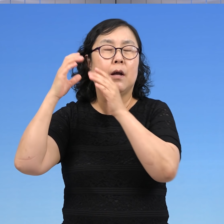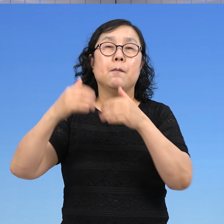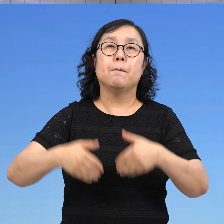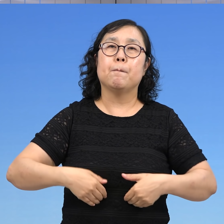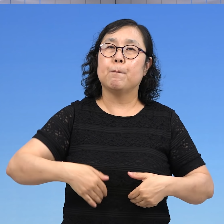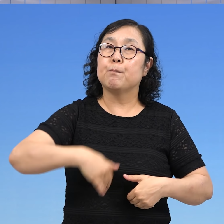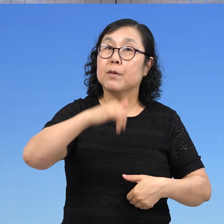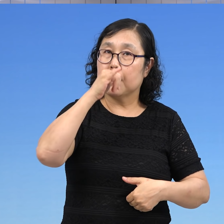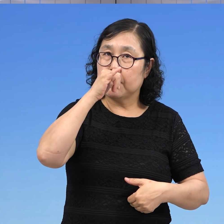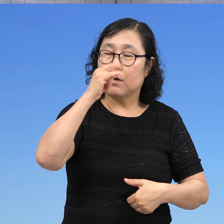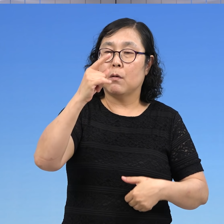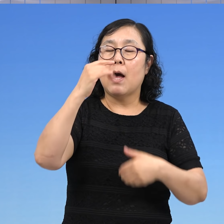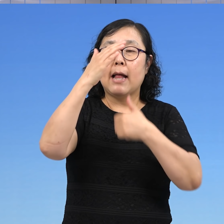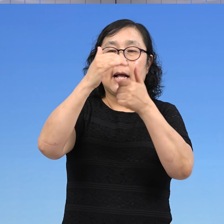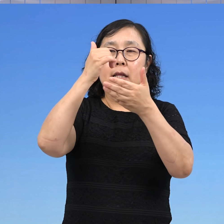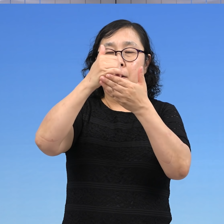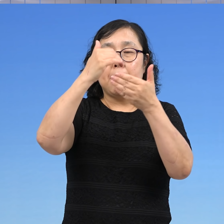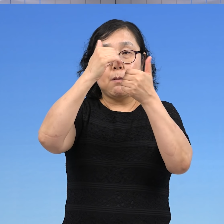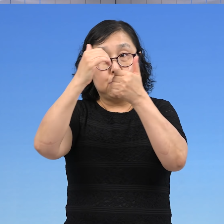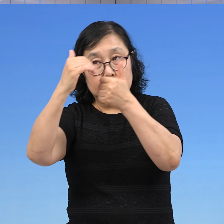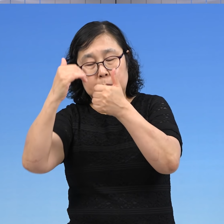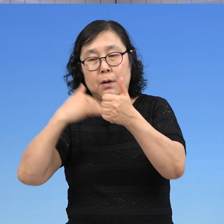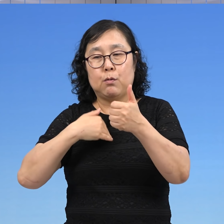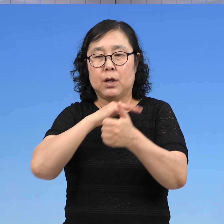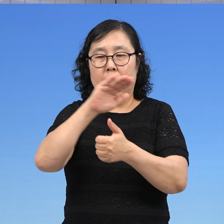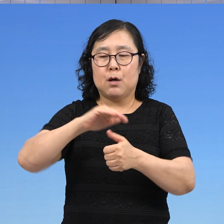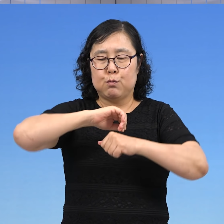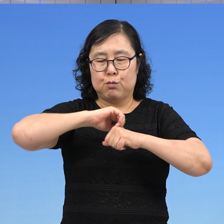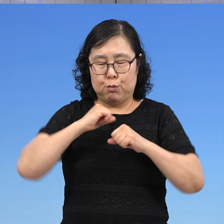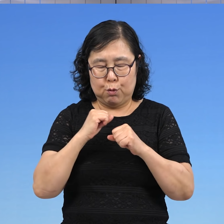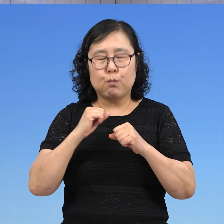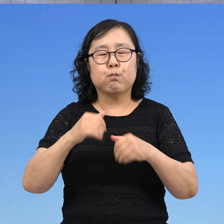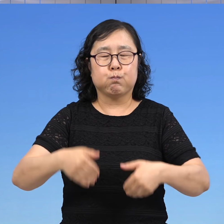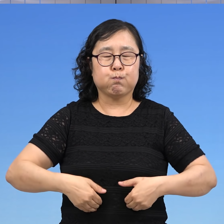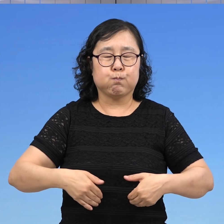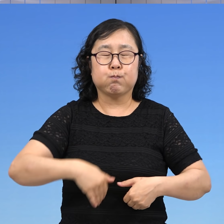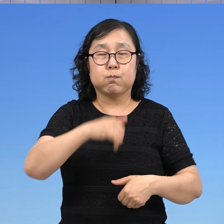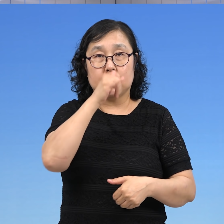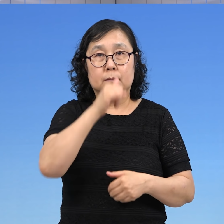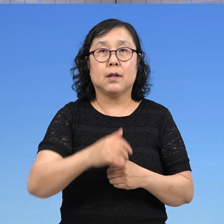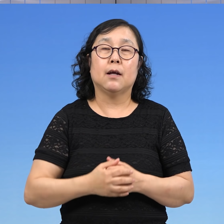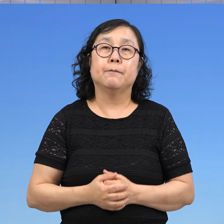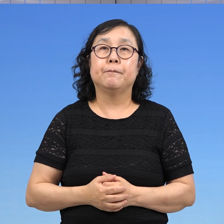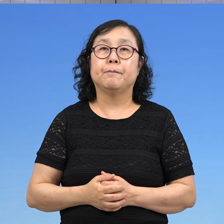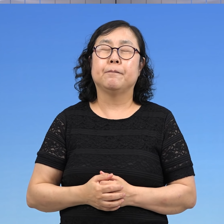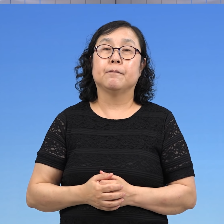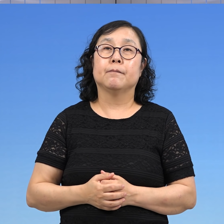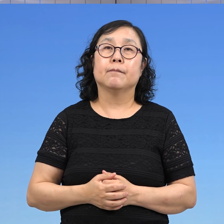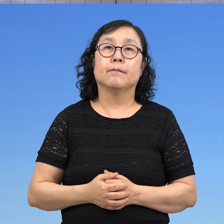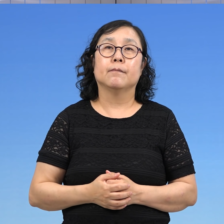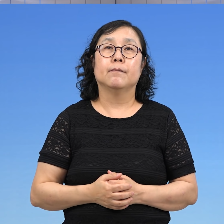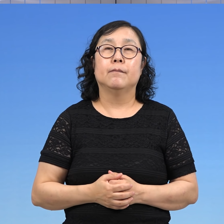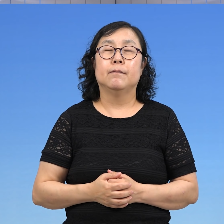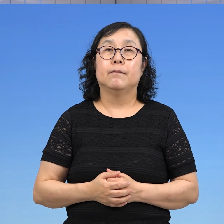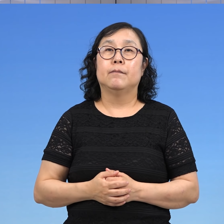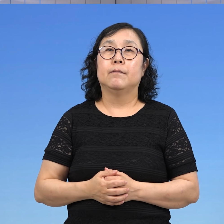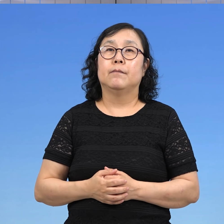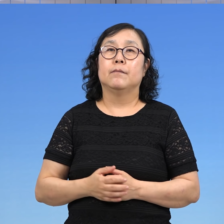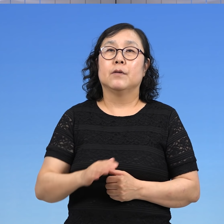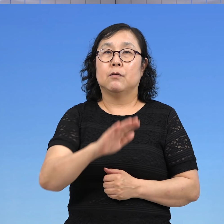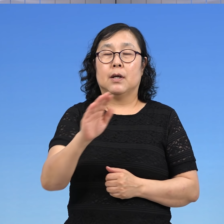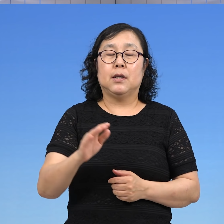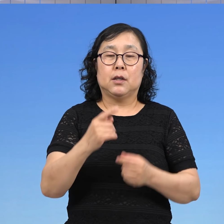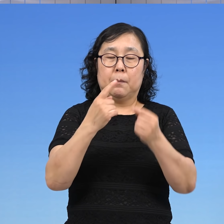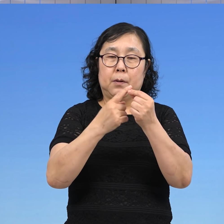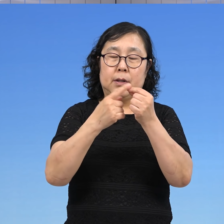그 하나님의 부르심에 순종할 때가 됐다 는 사실입니다 제가 오늘 이런 맥락을 가지고 이제 첫 번째